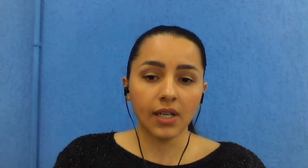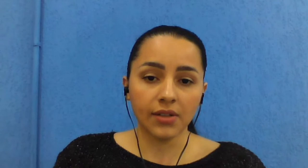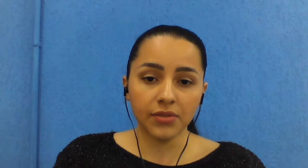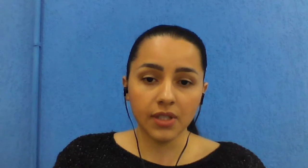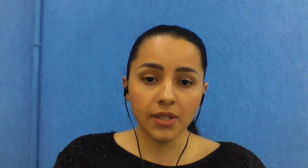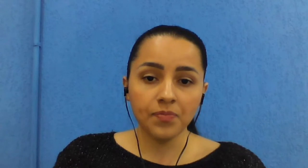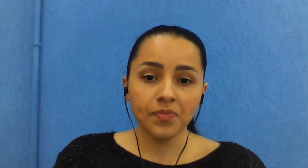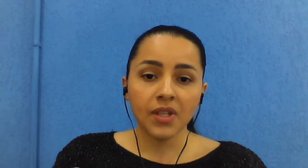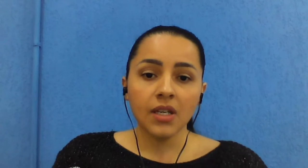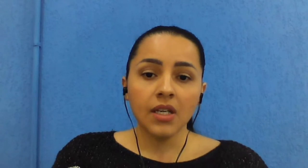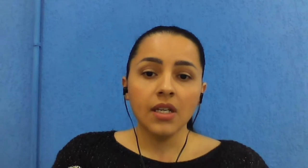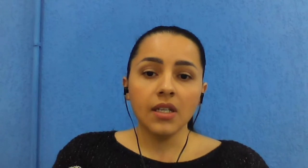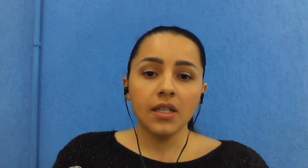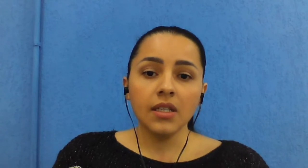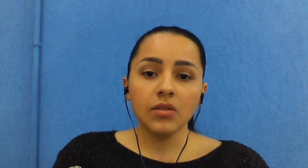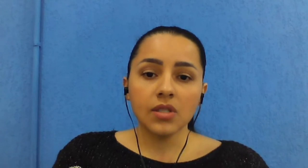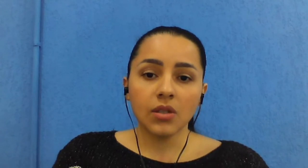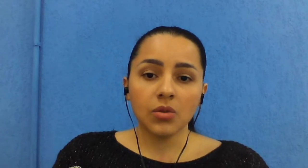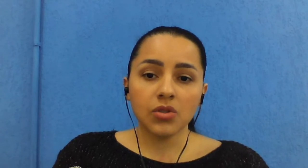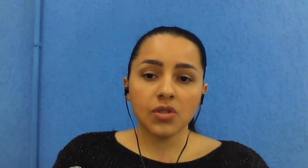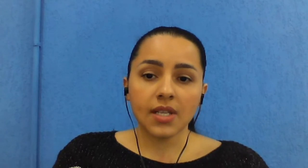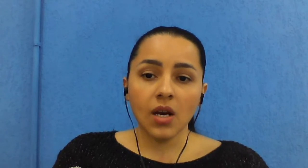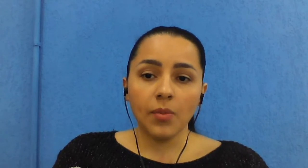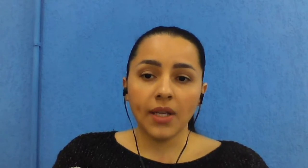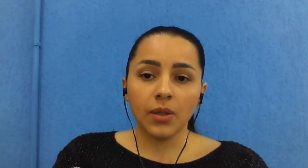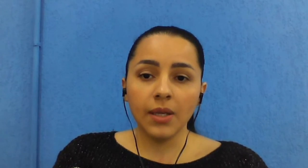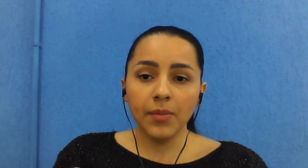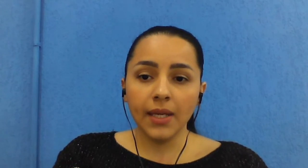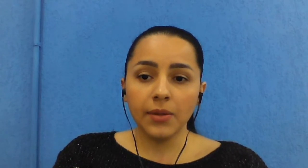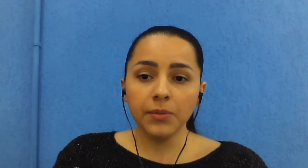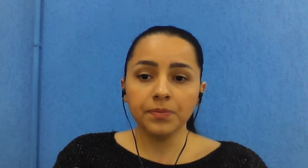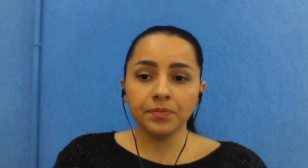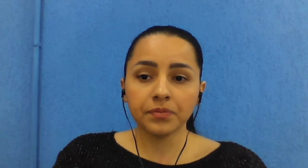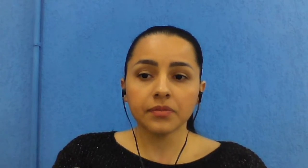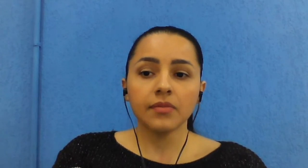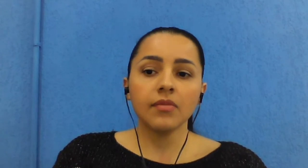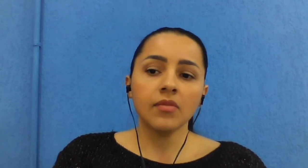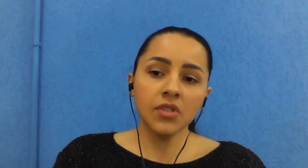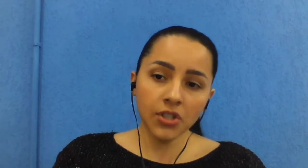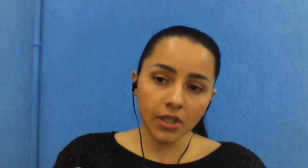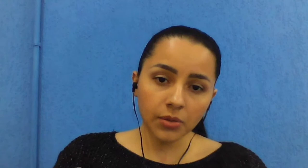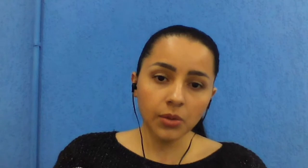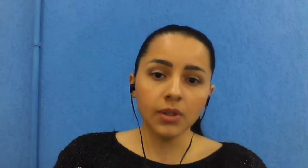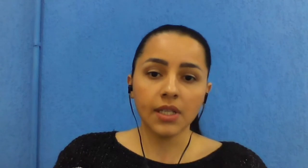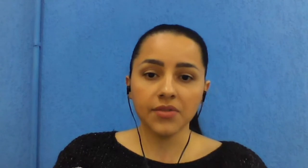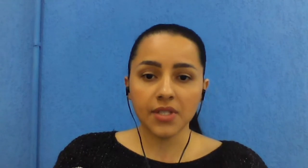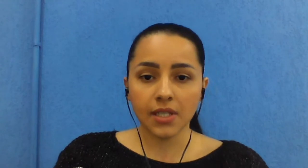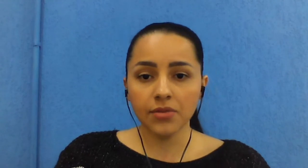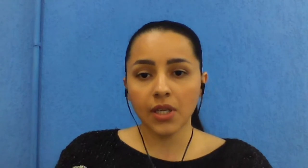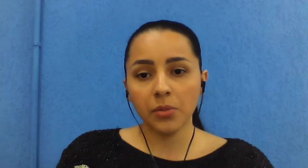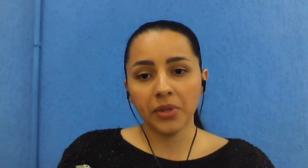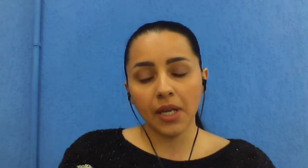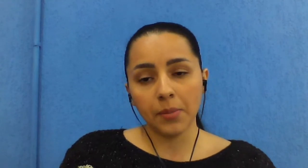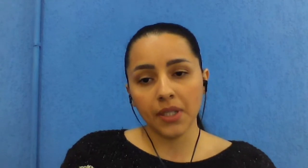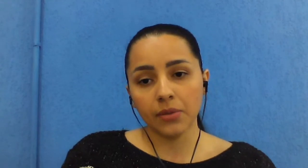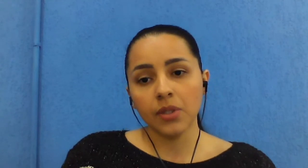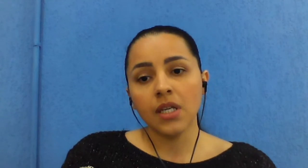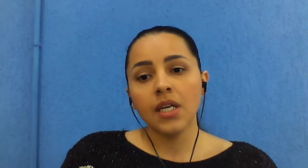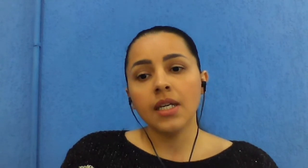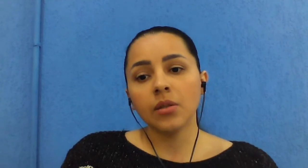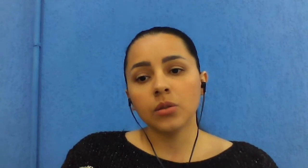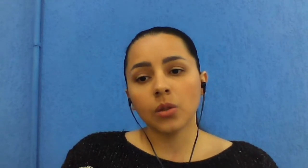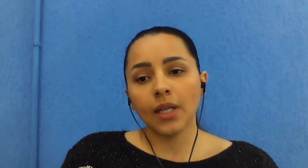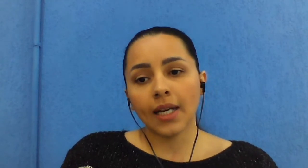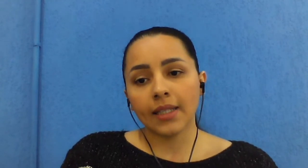curso de Geografia, e do senhor José Roberto Ribeiro, diretor da Divisão de